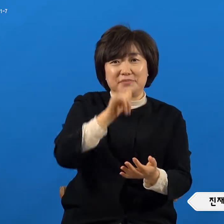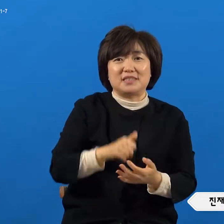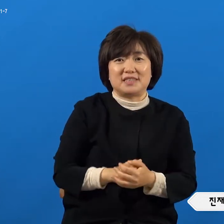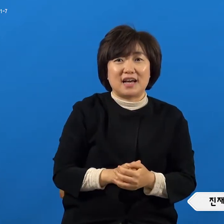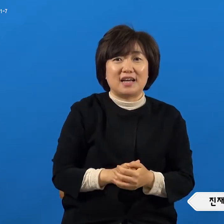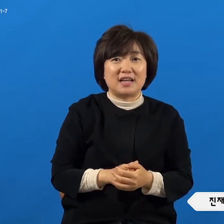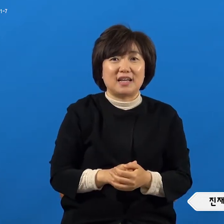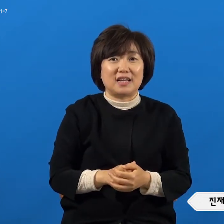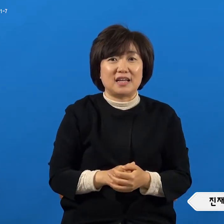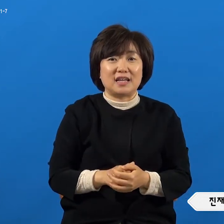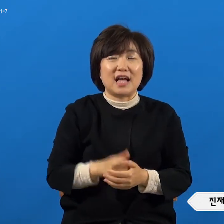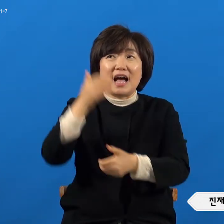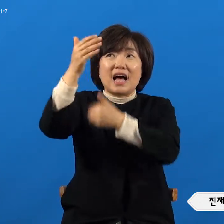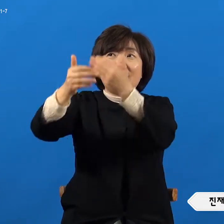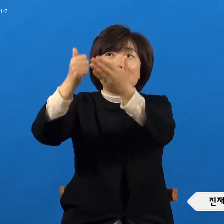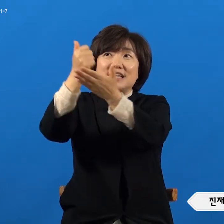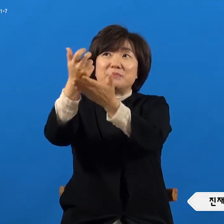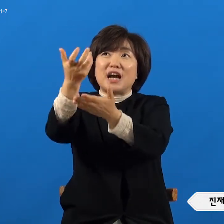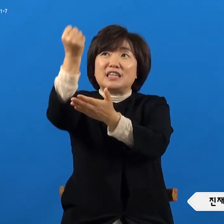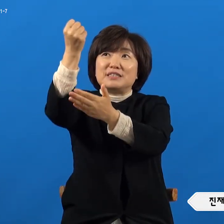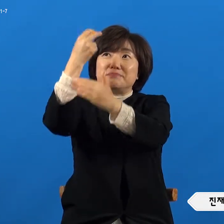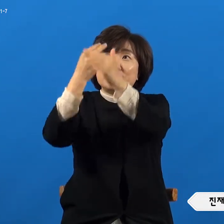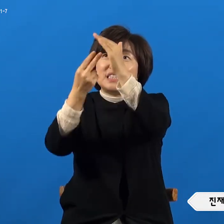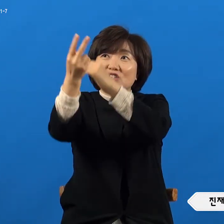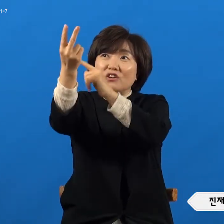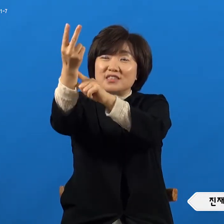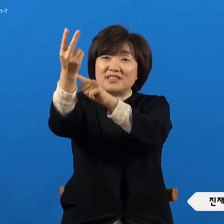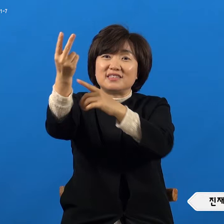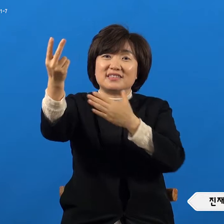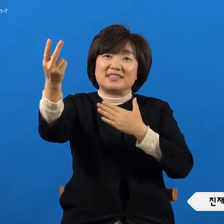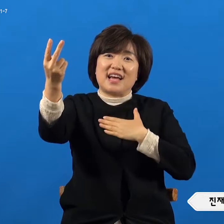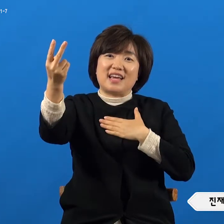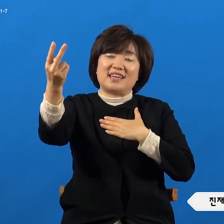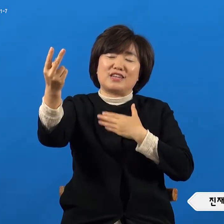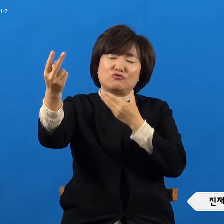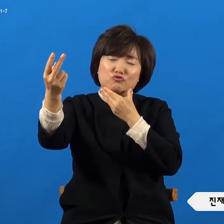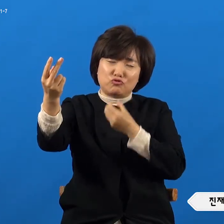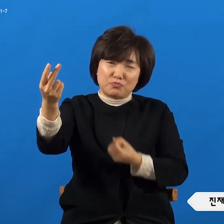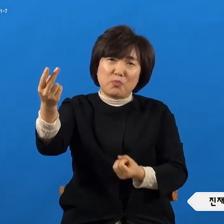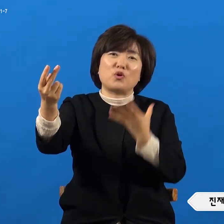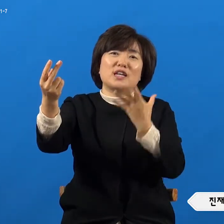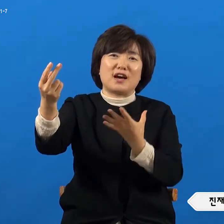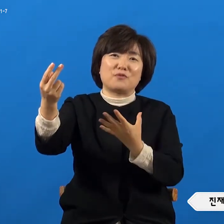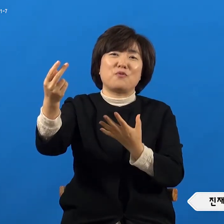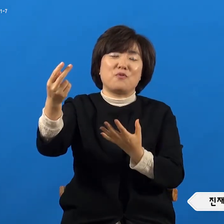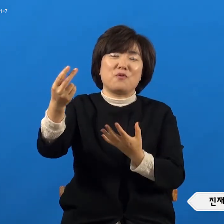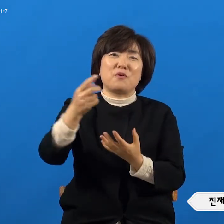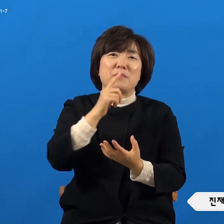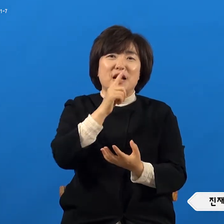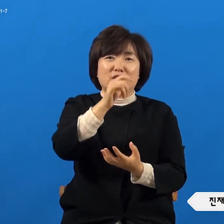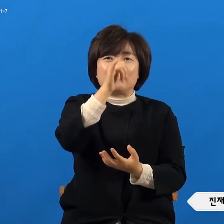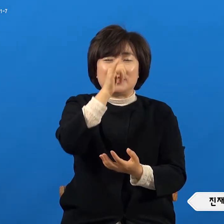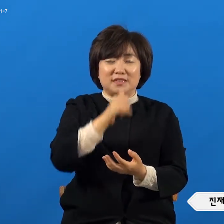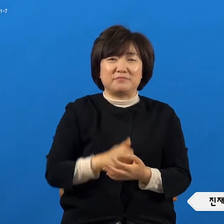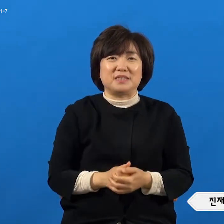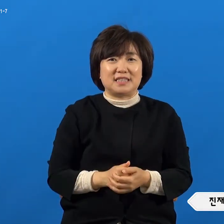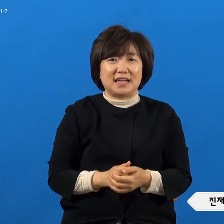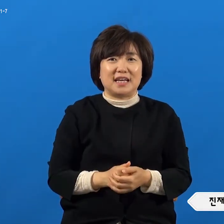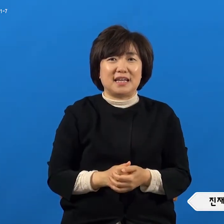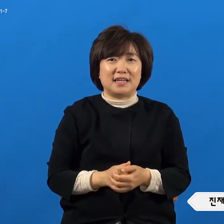그 하나님의 비전은 또한 우리에게 큰 축복이라고 말씀하는 것을 보게